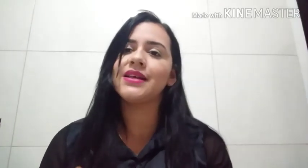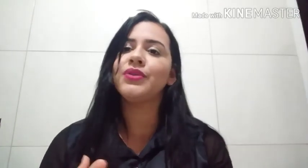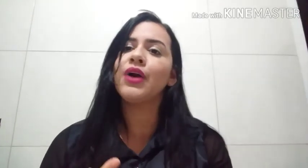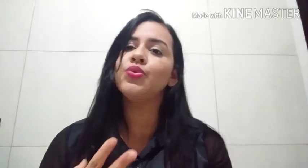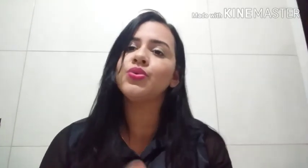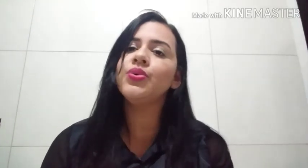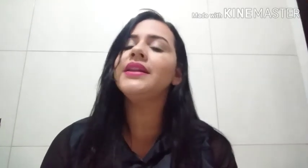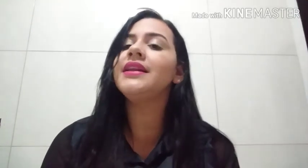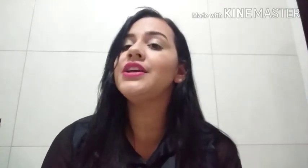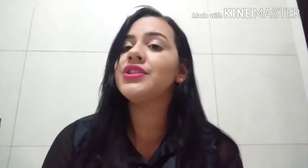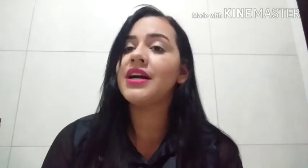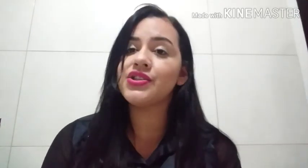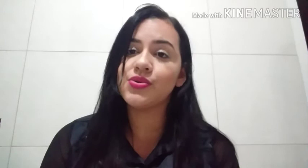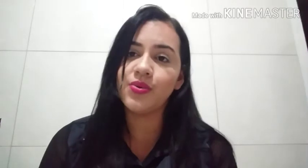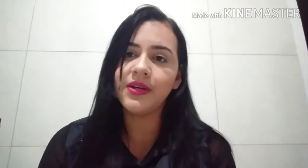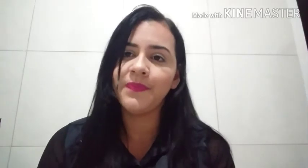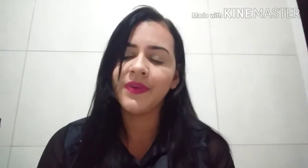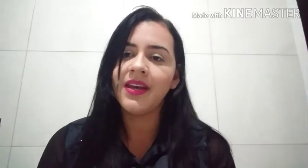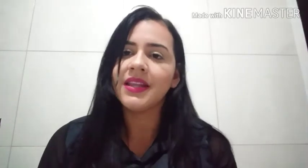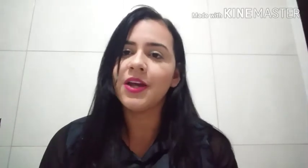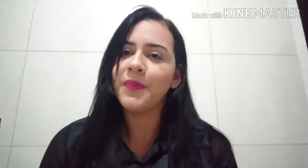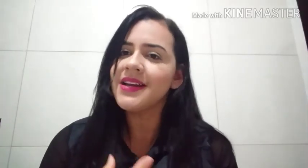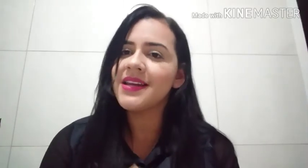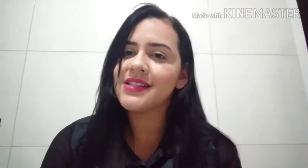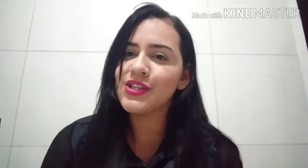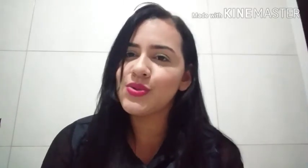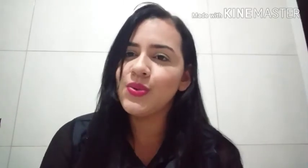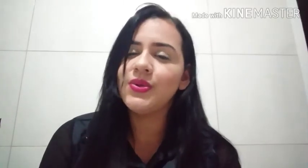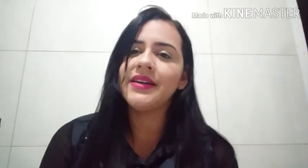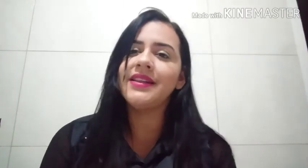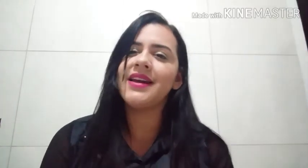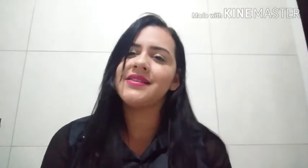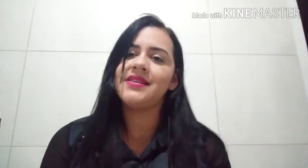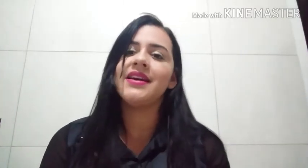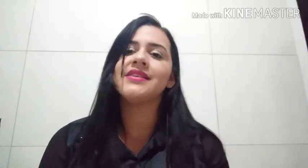da cultura e da identidade surda. Então, para a criança surda que tem acesso